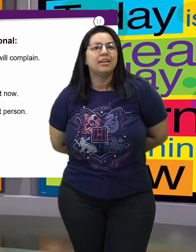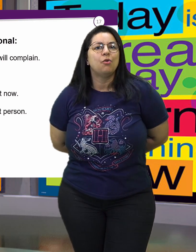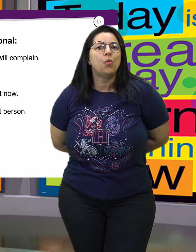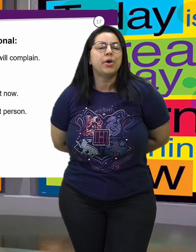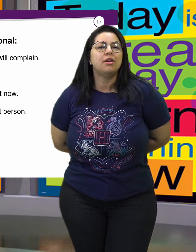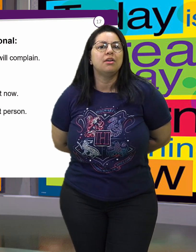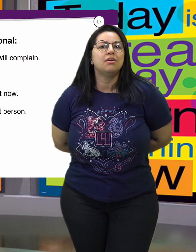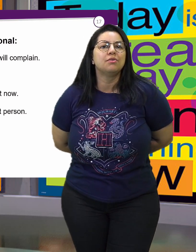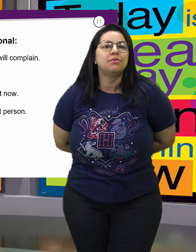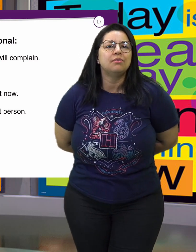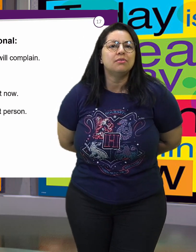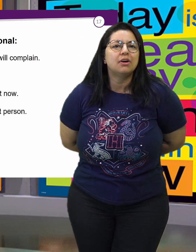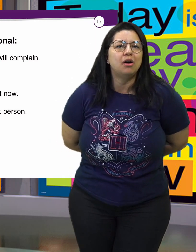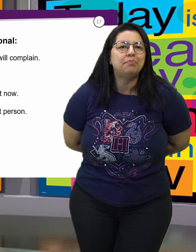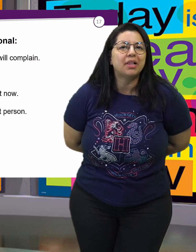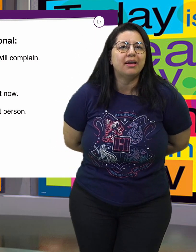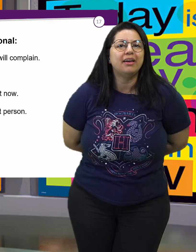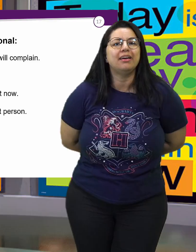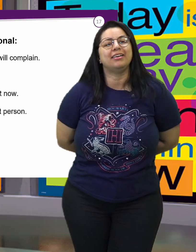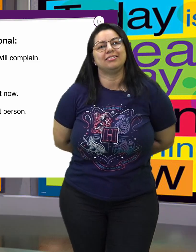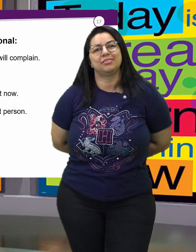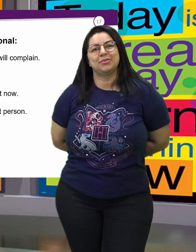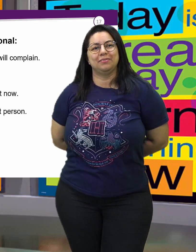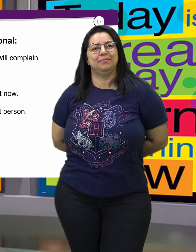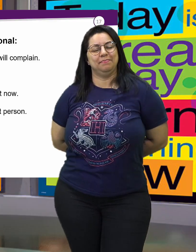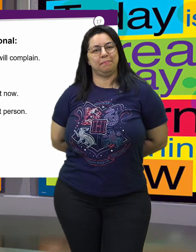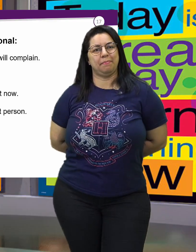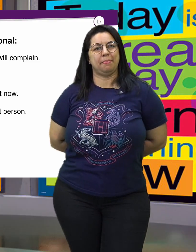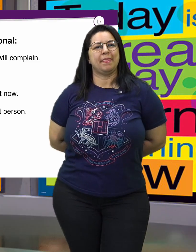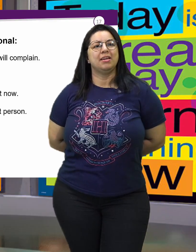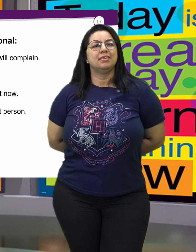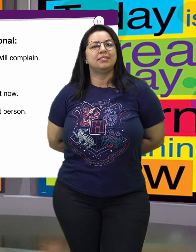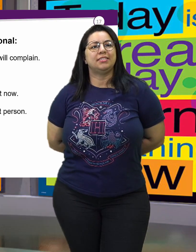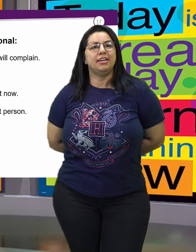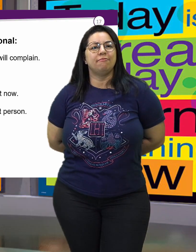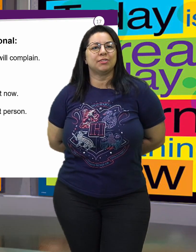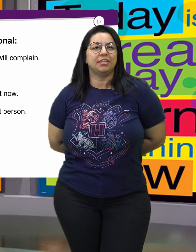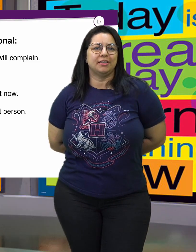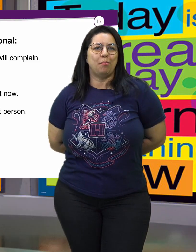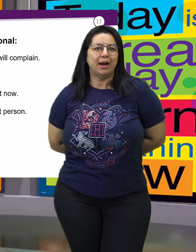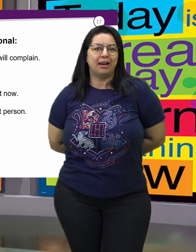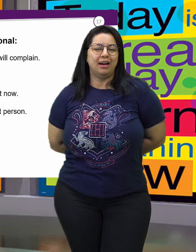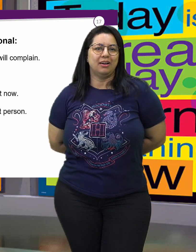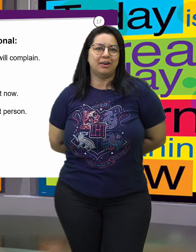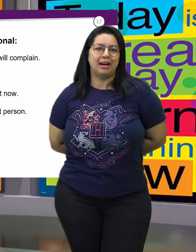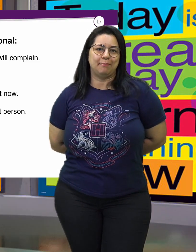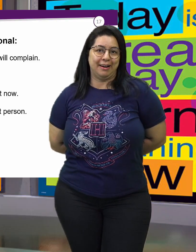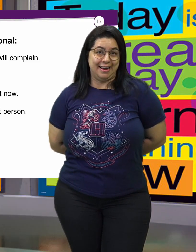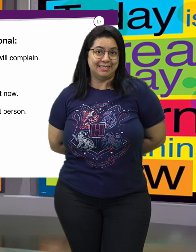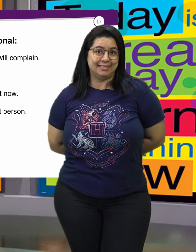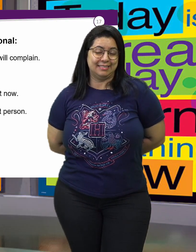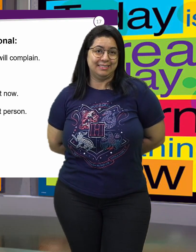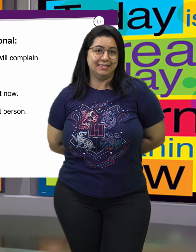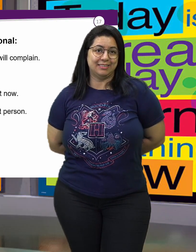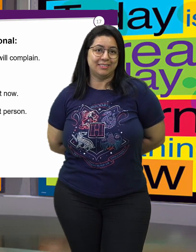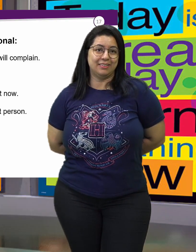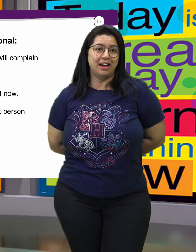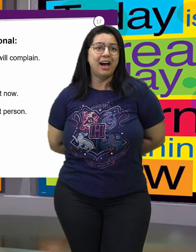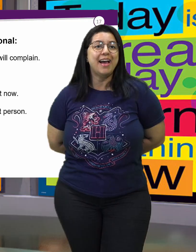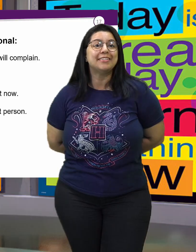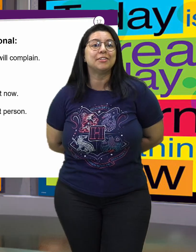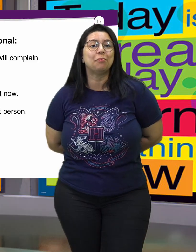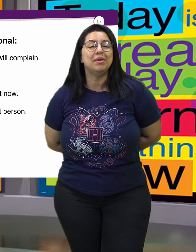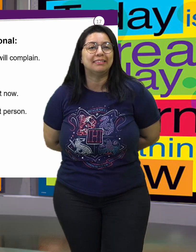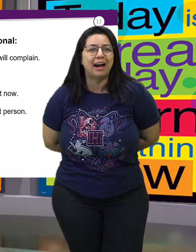landlord will complain. Tradução. Se você não pagar Se você não pintar